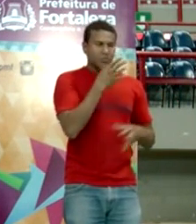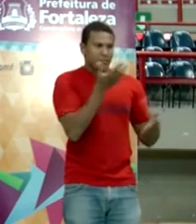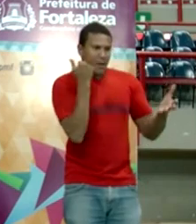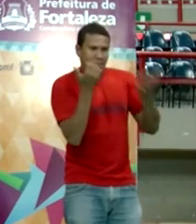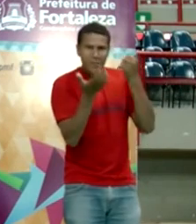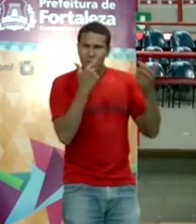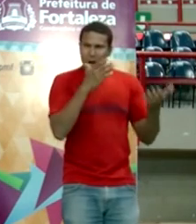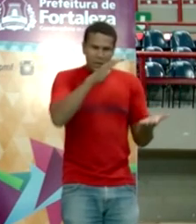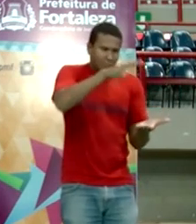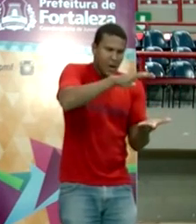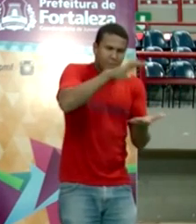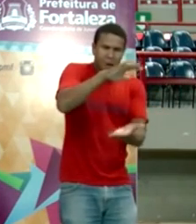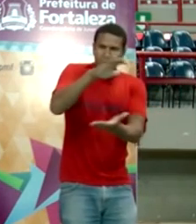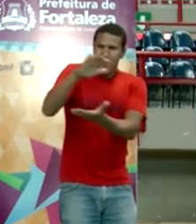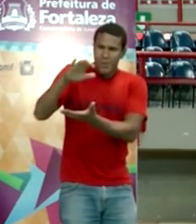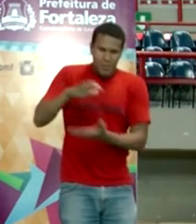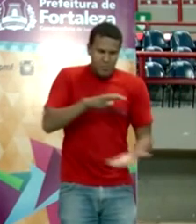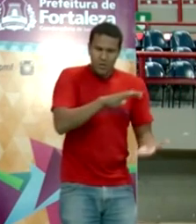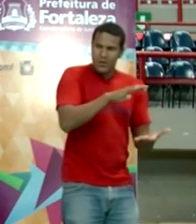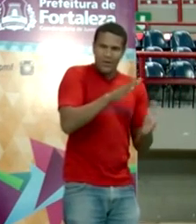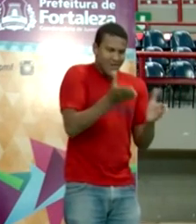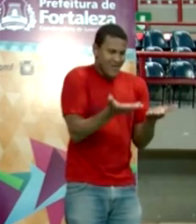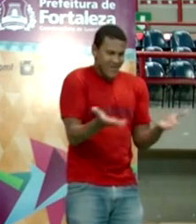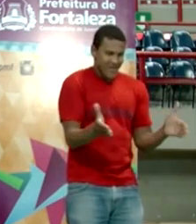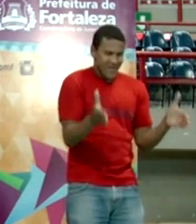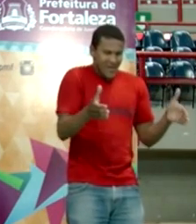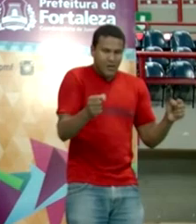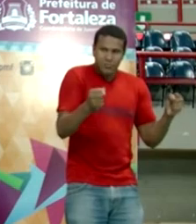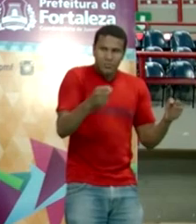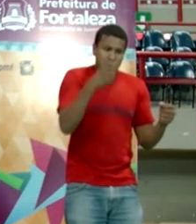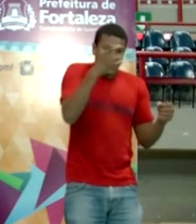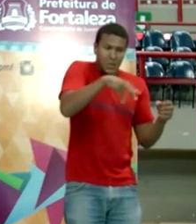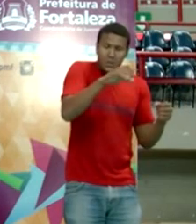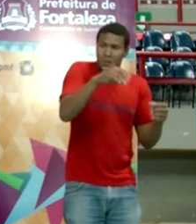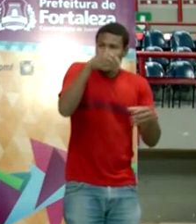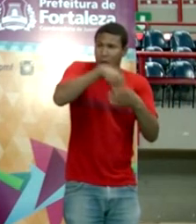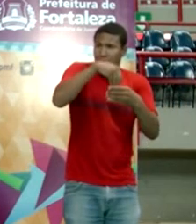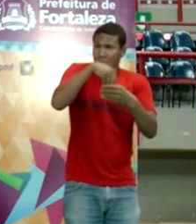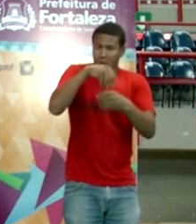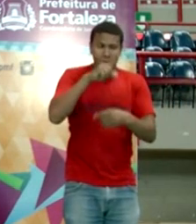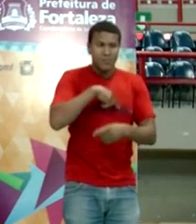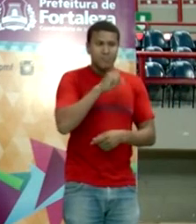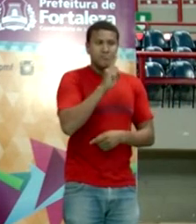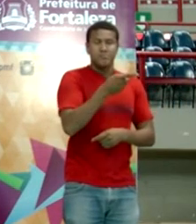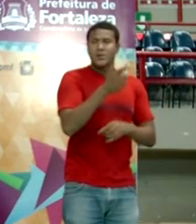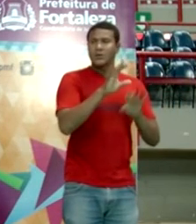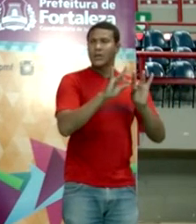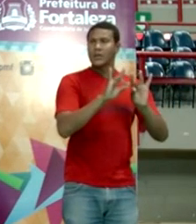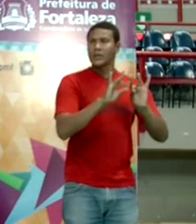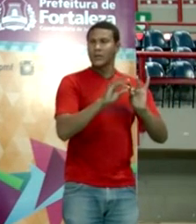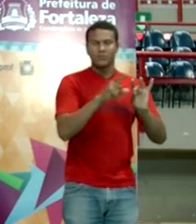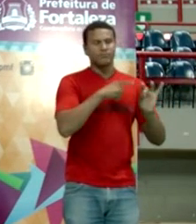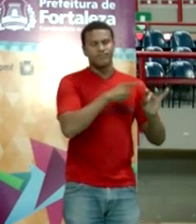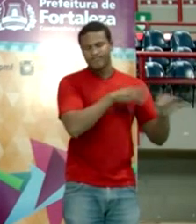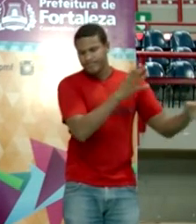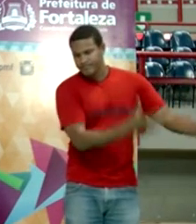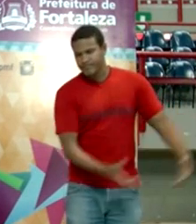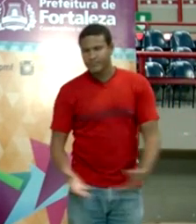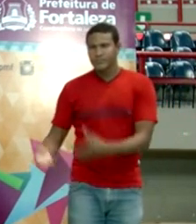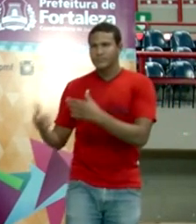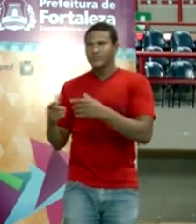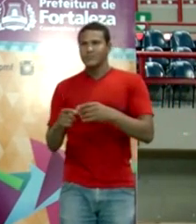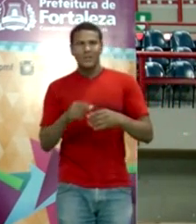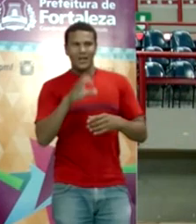135 caixas, cada uma delas contendo 1000 figurinhas. Cada pacote com 5 cromos custa 75